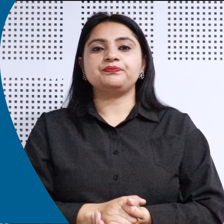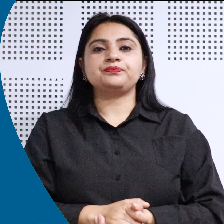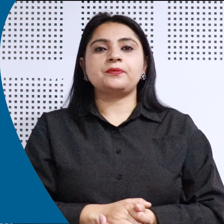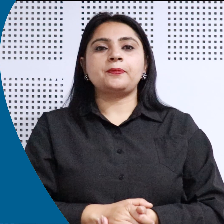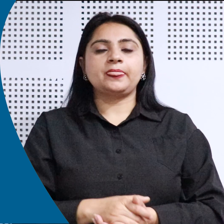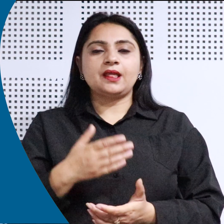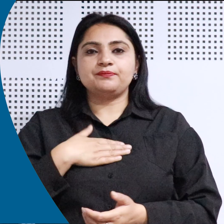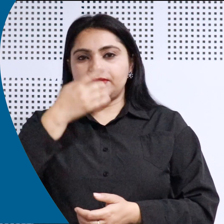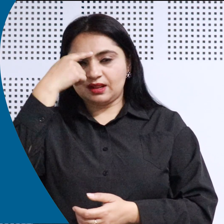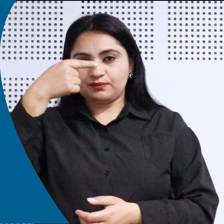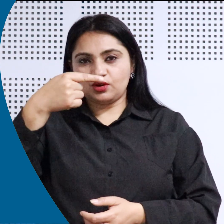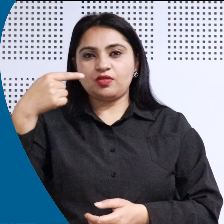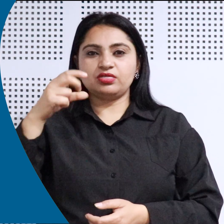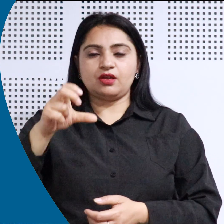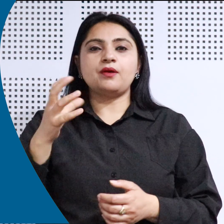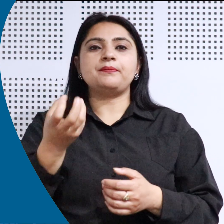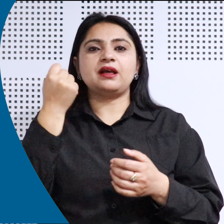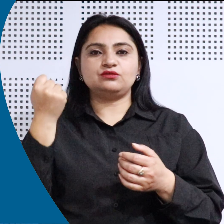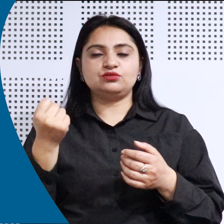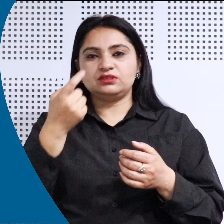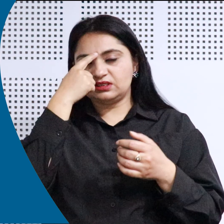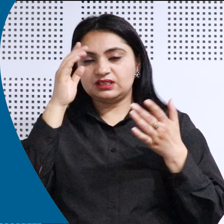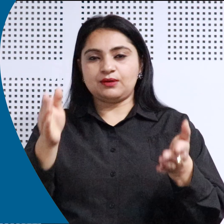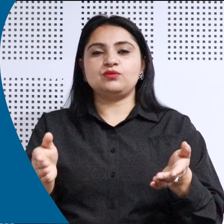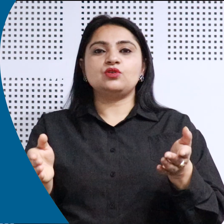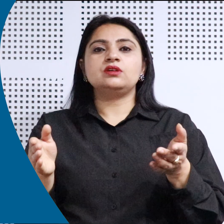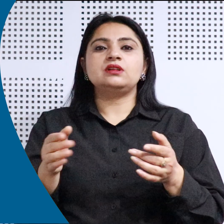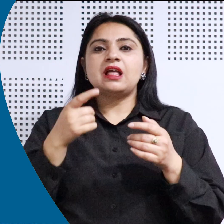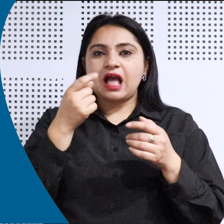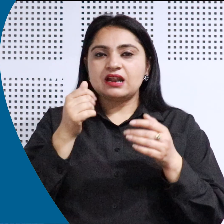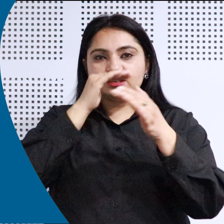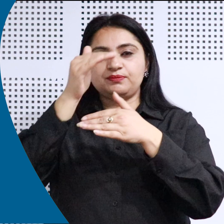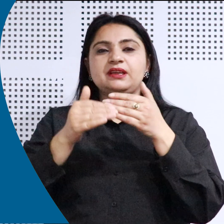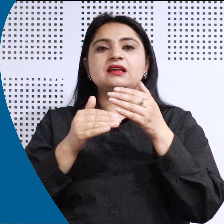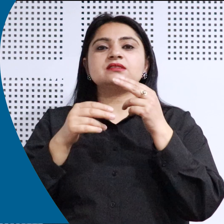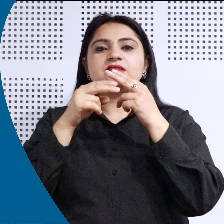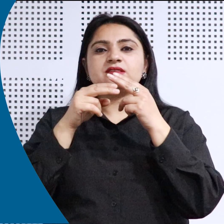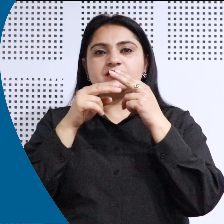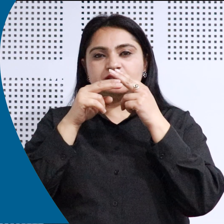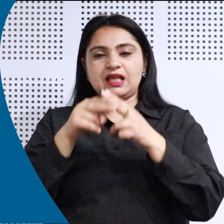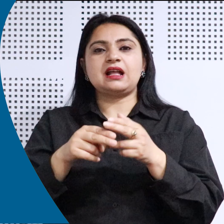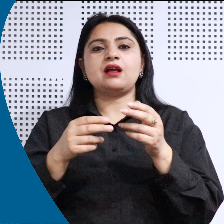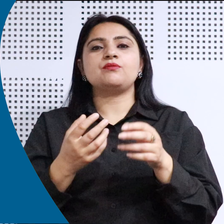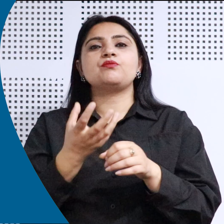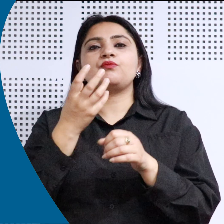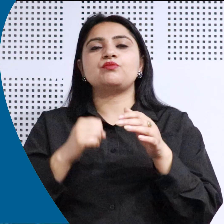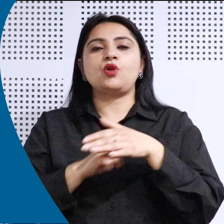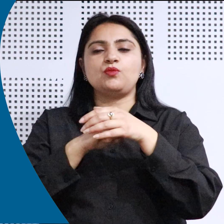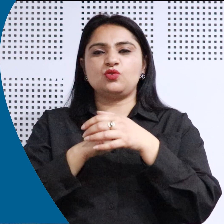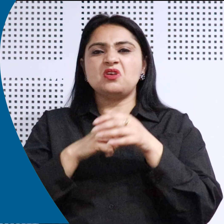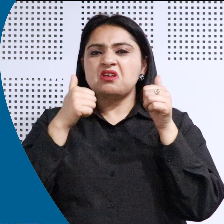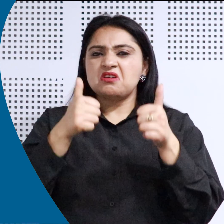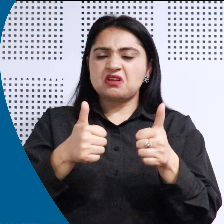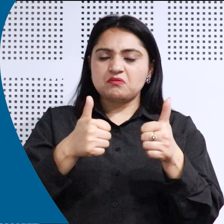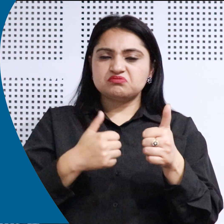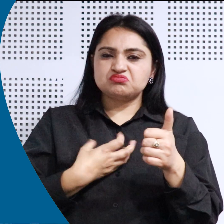नाम नन्दबहादुर केसी, म टिकापुर नगरपालिका नगर कार्यपालिका कार्यालयमा आर्थिक विकास शाखा प्रमुख रूपमा कार्यरत छु। अधिकृत स्तर 6औं। त्यति राम्रो सन्तोषजनक चाहिँ देखिएको